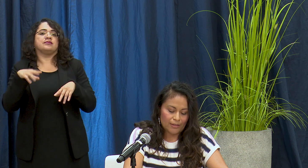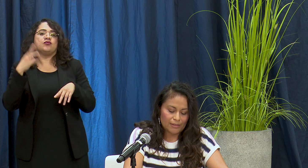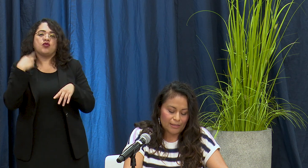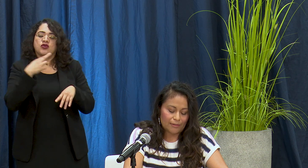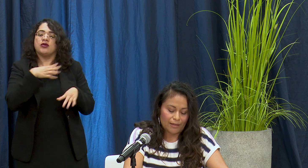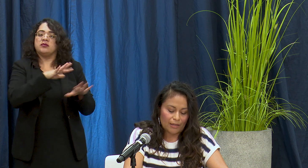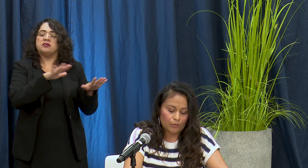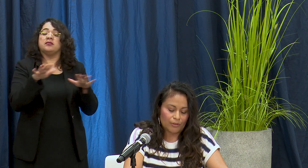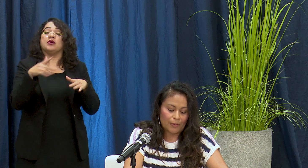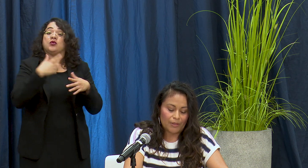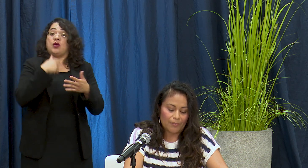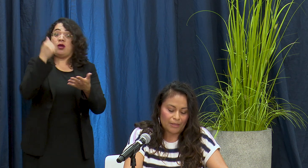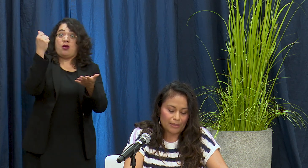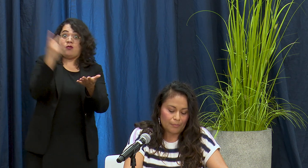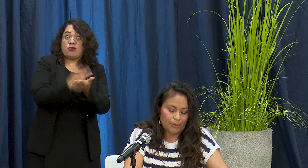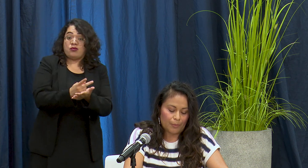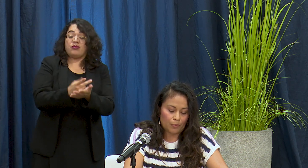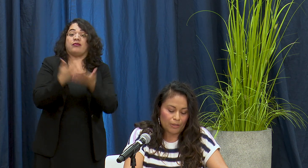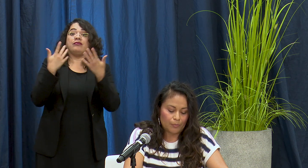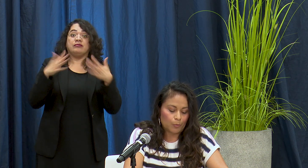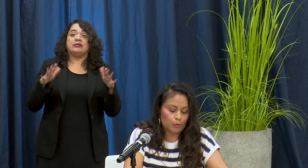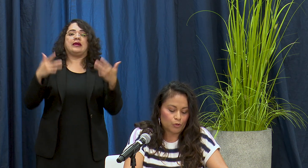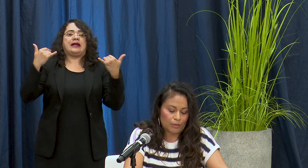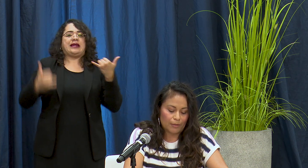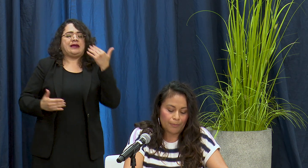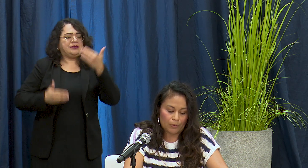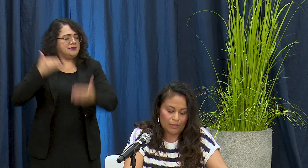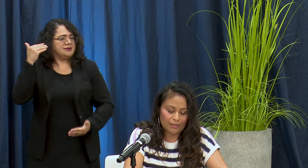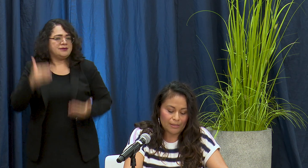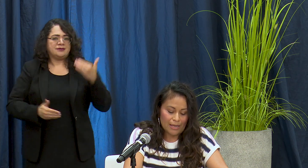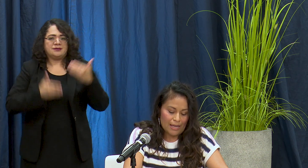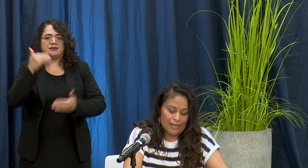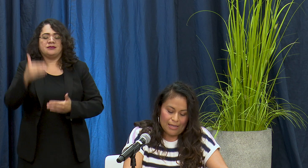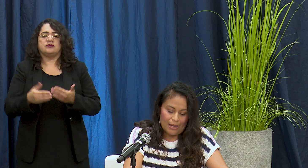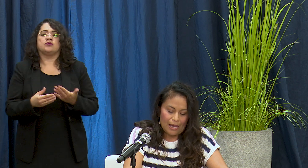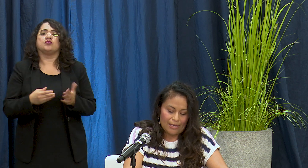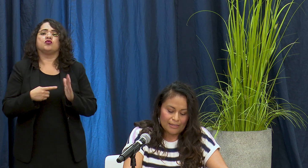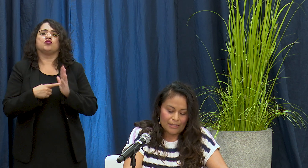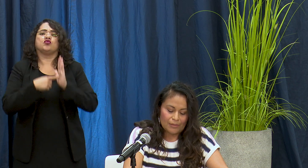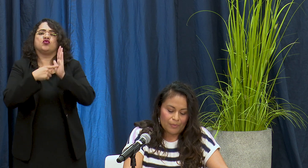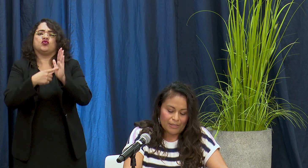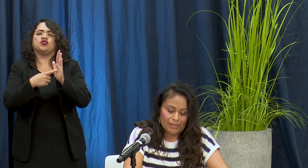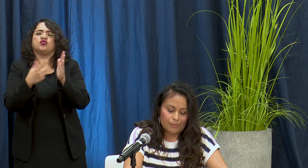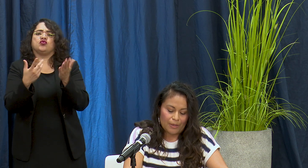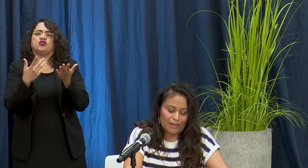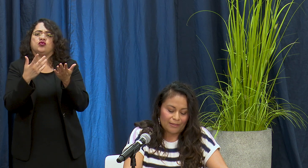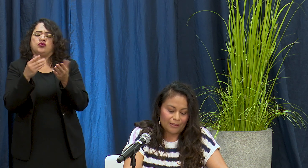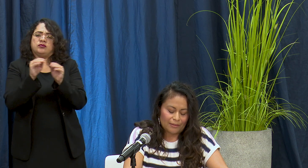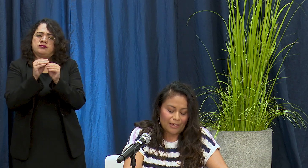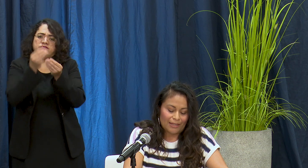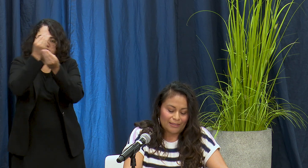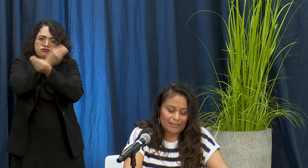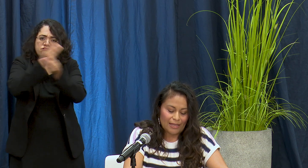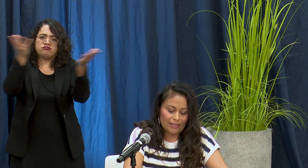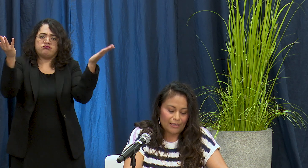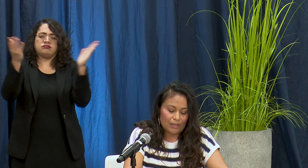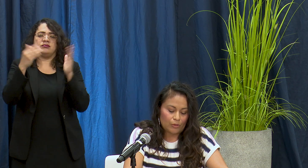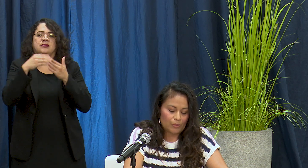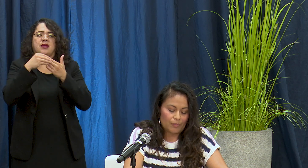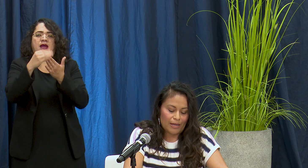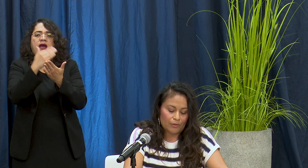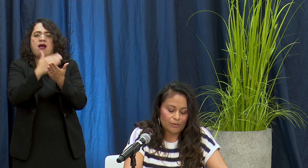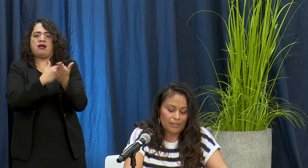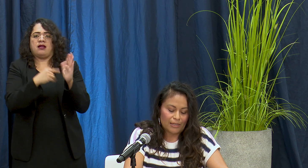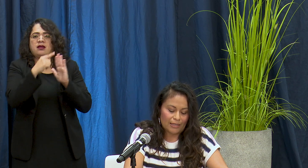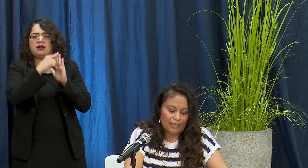la ciudad está trabajando rápidamente para poder proporcionar pautas a estas empresas para garantizar que